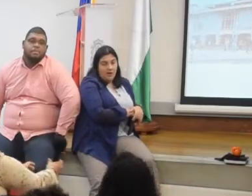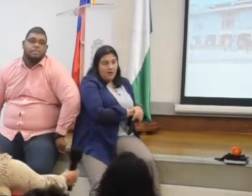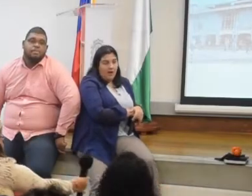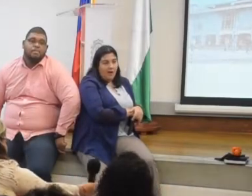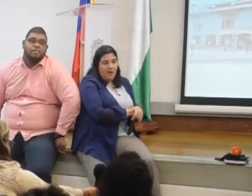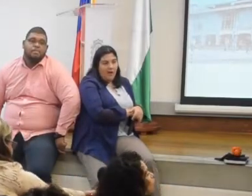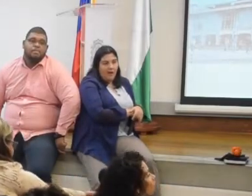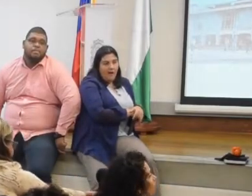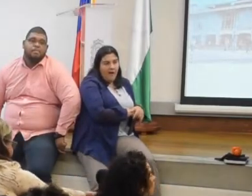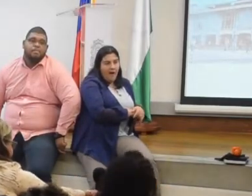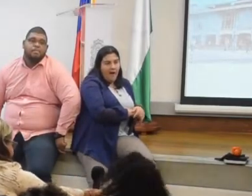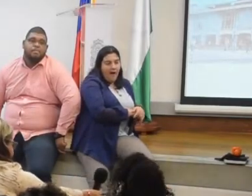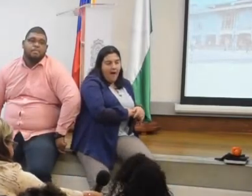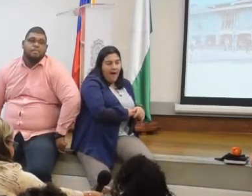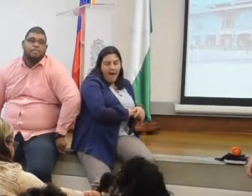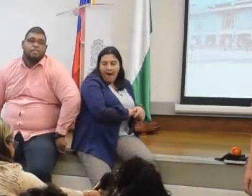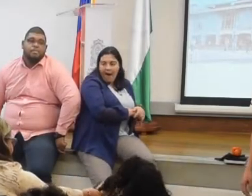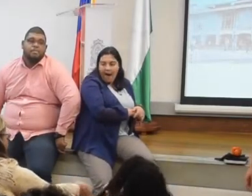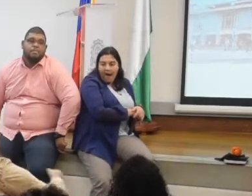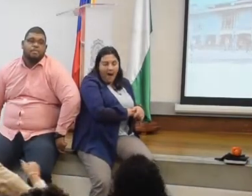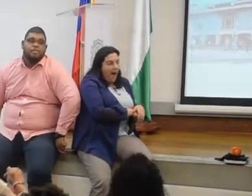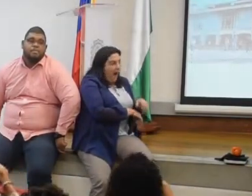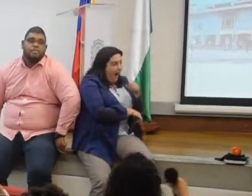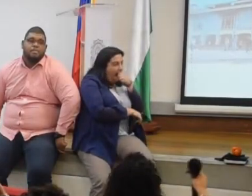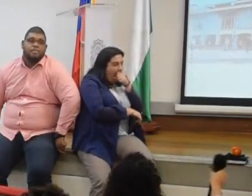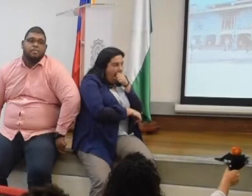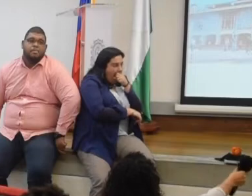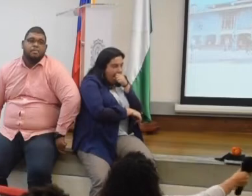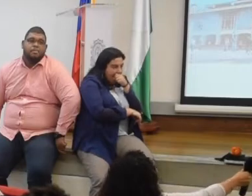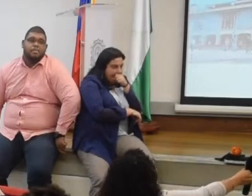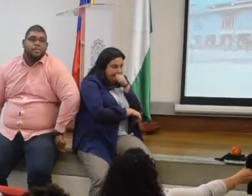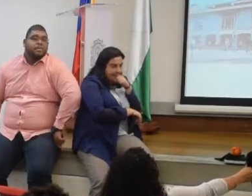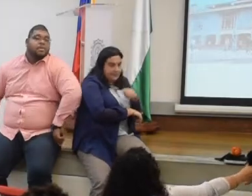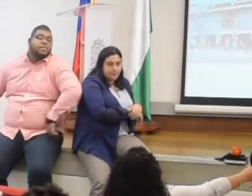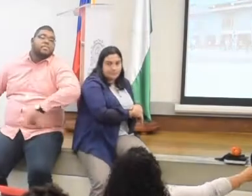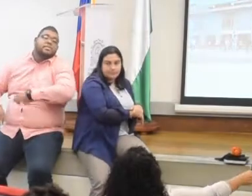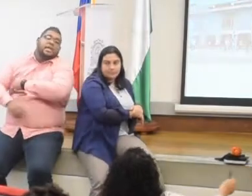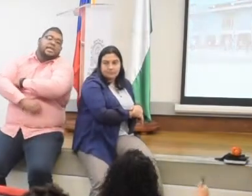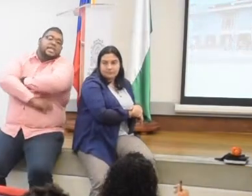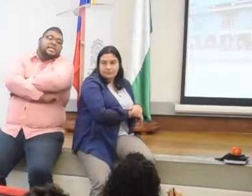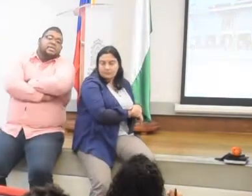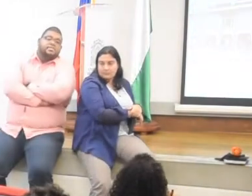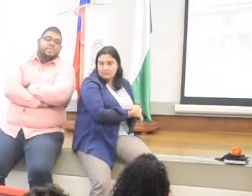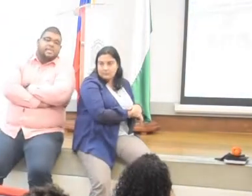¿Qué piensan? De no hacerlas intercaladas.